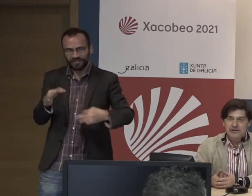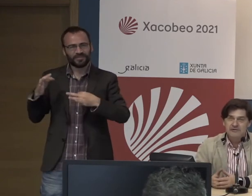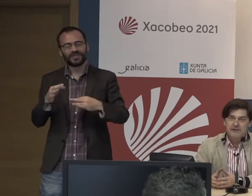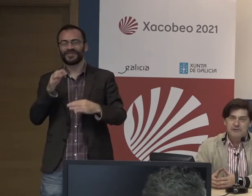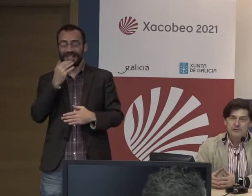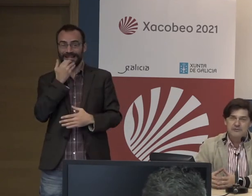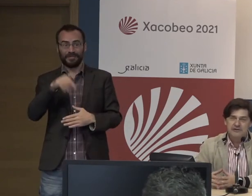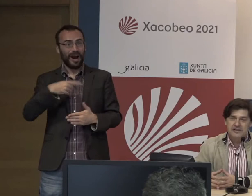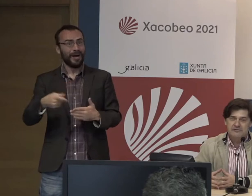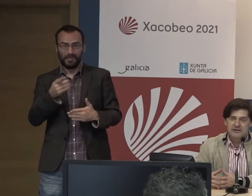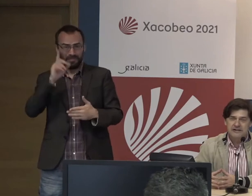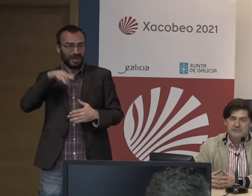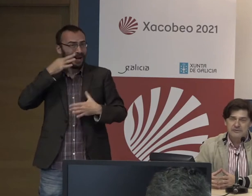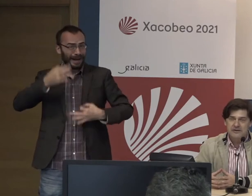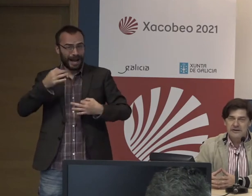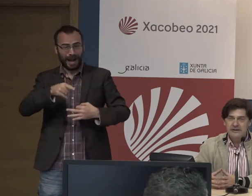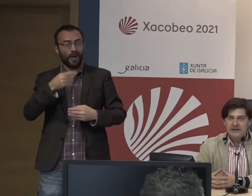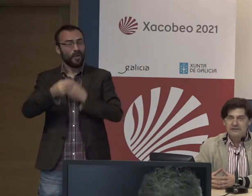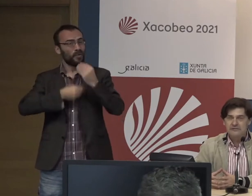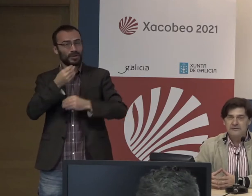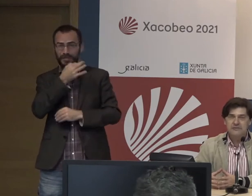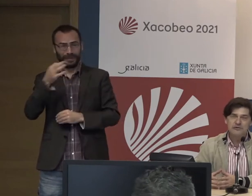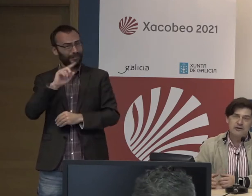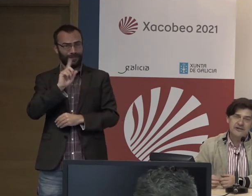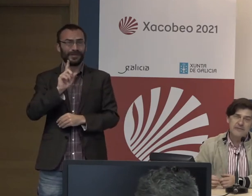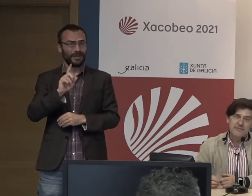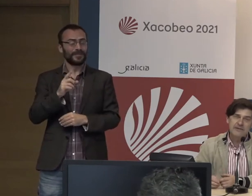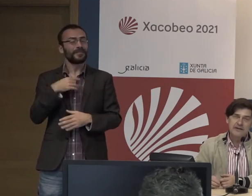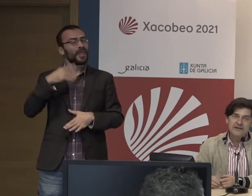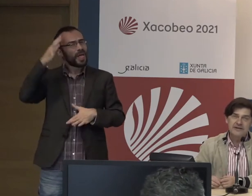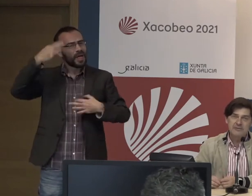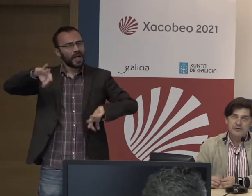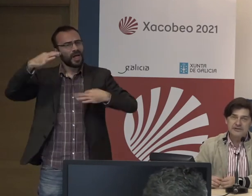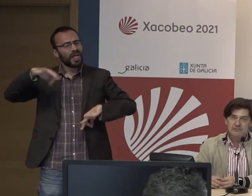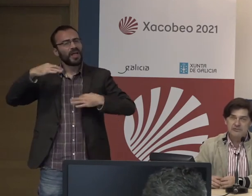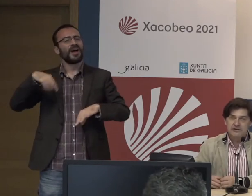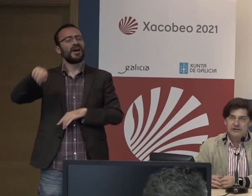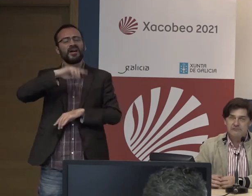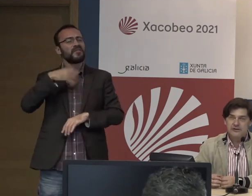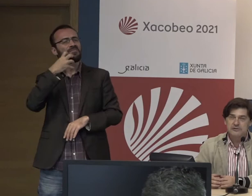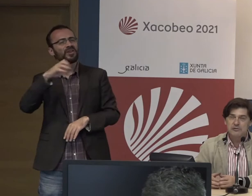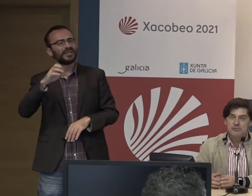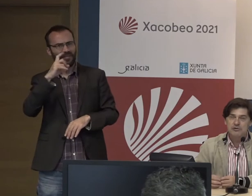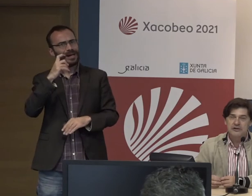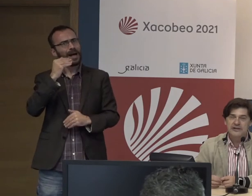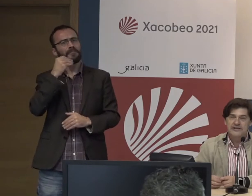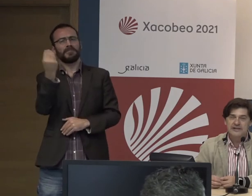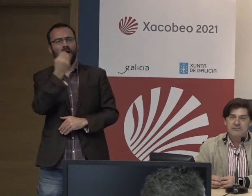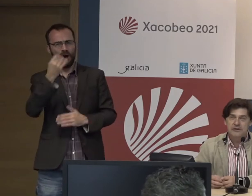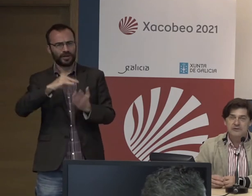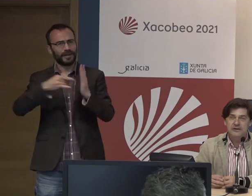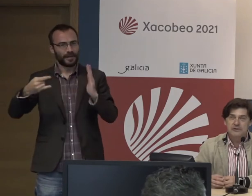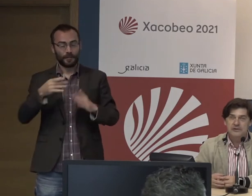de cosas las sufrimos todos los días, o las hacemos, y no nos damos cuenta, y ni siquiera protestamos. Fundeso estamos un poco en